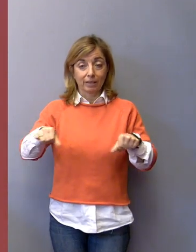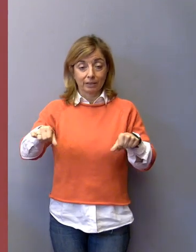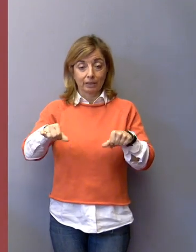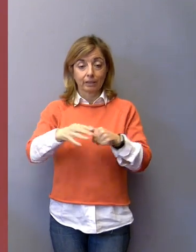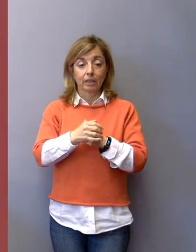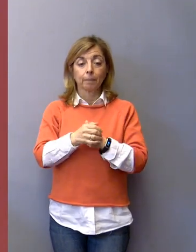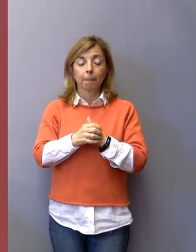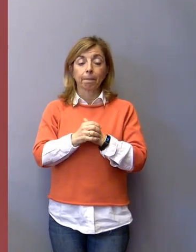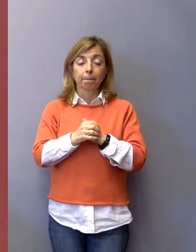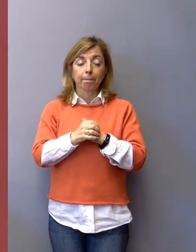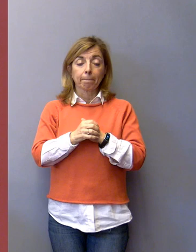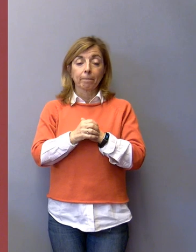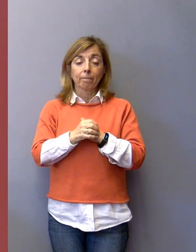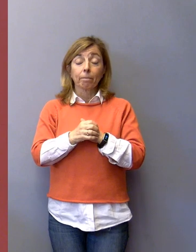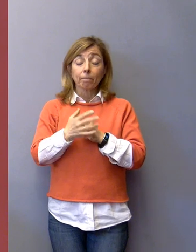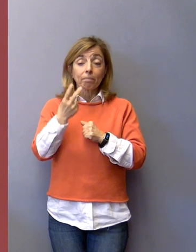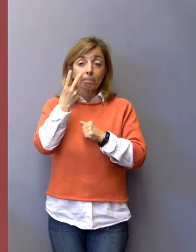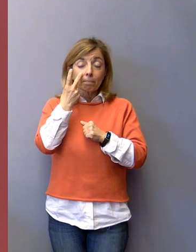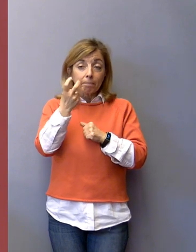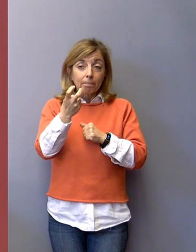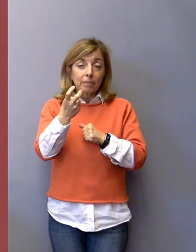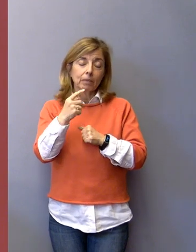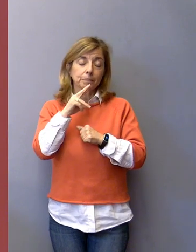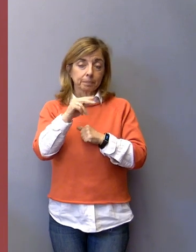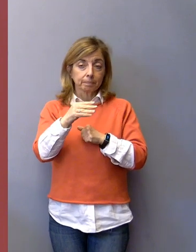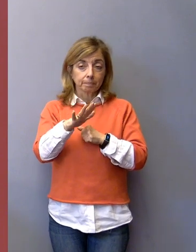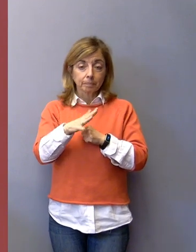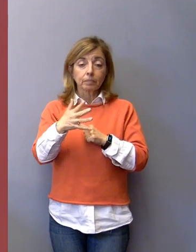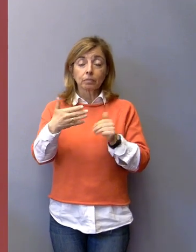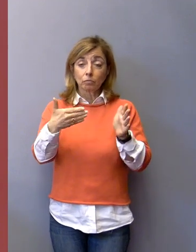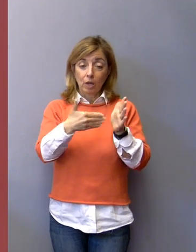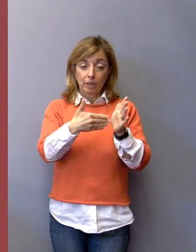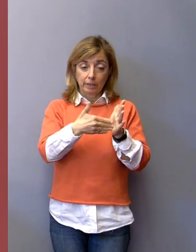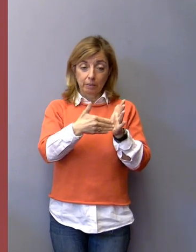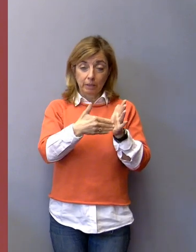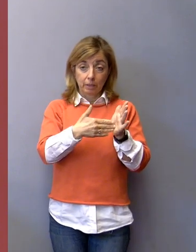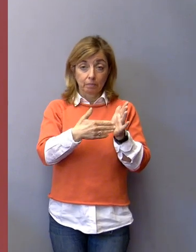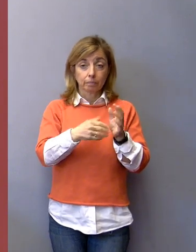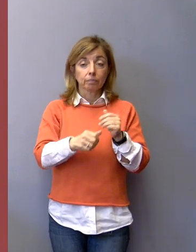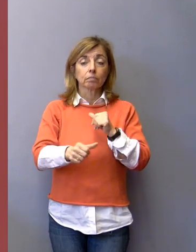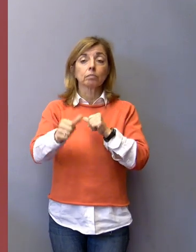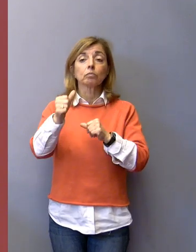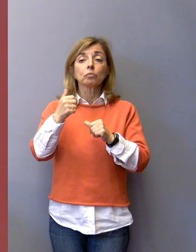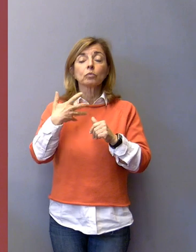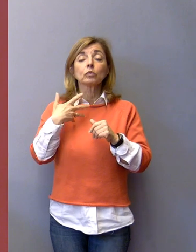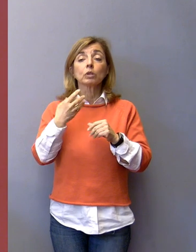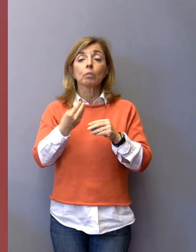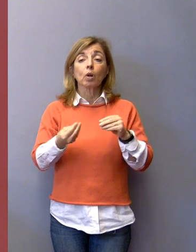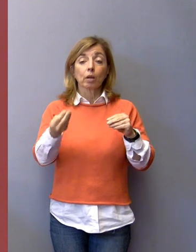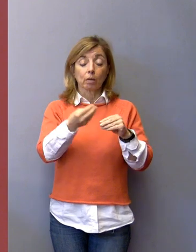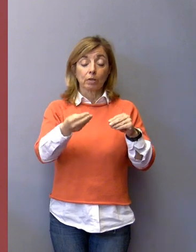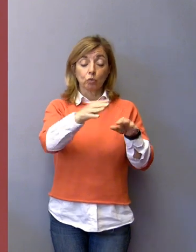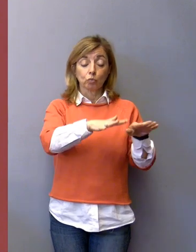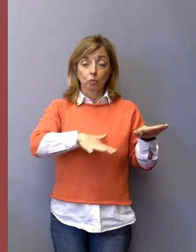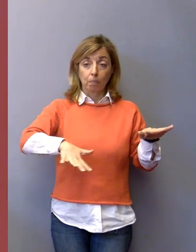si prevedeva Quindi il limite cioè si diceva che si potevano prima si potevano fare incremento della superficie agibile